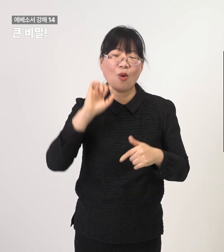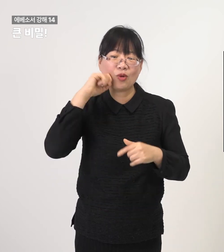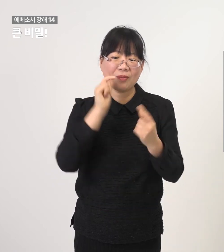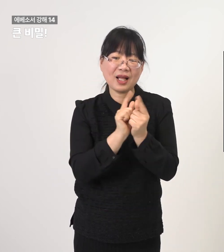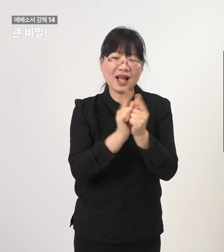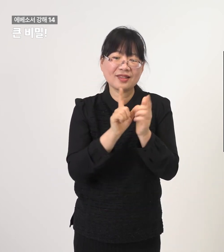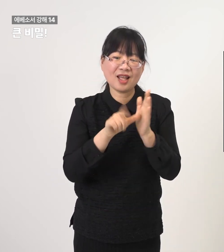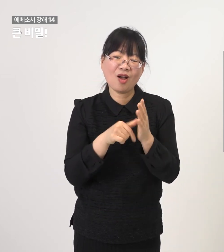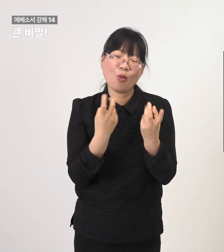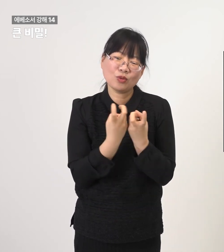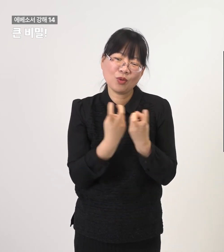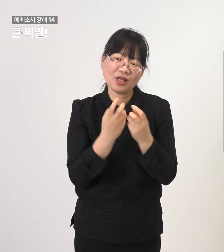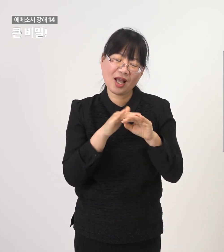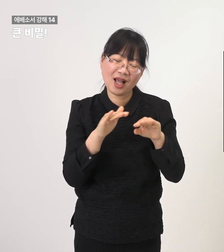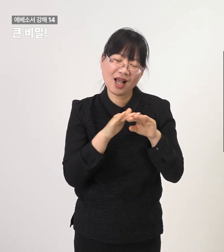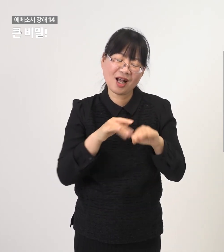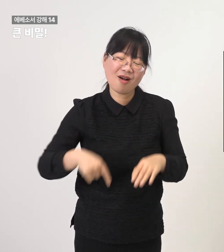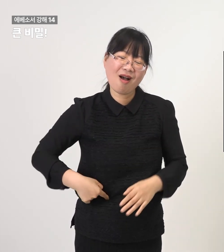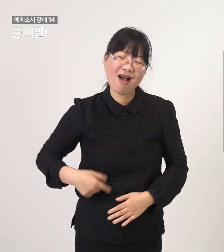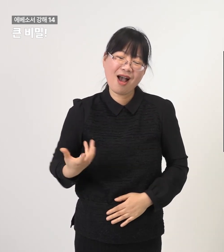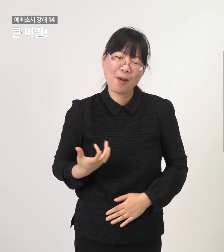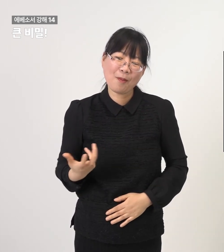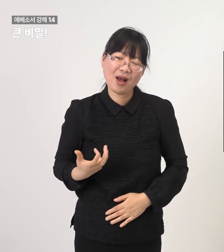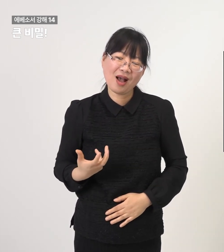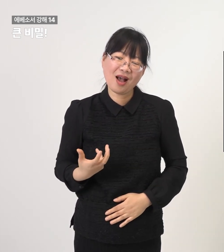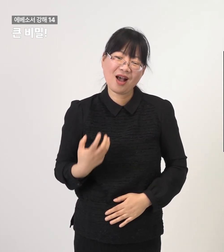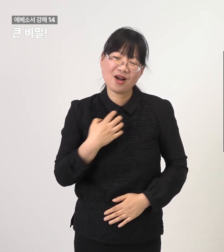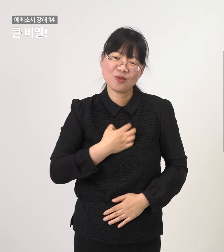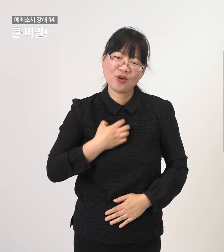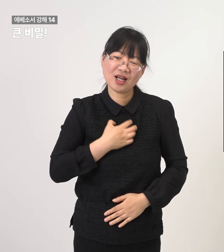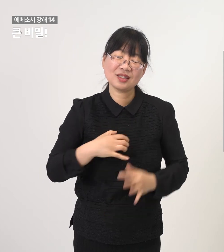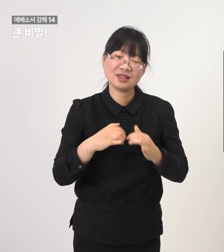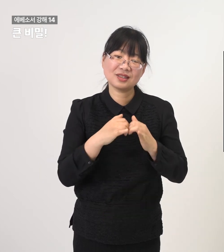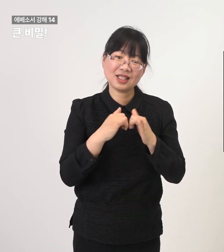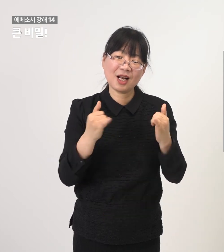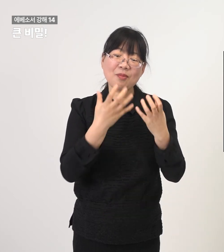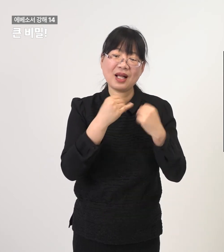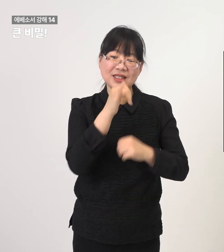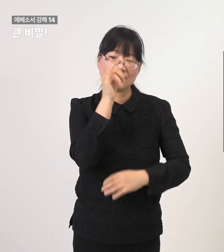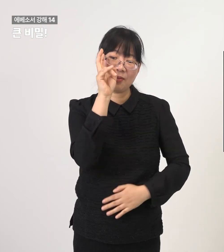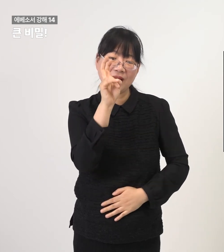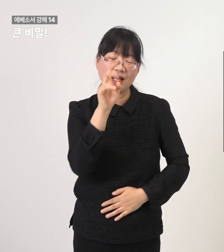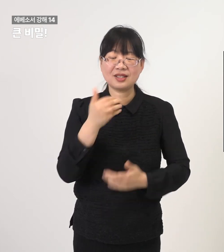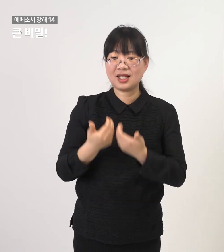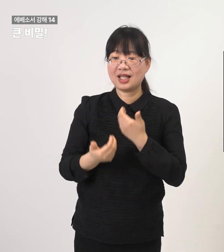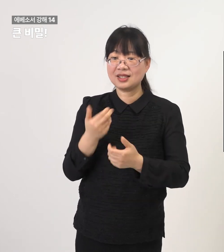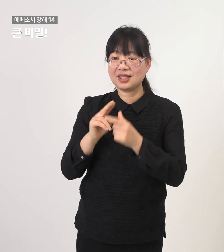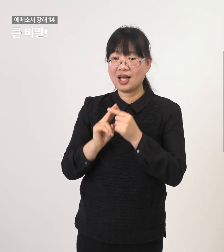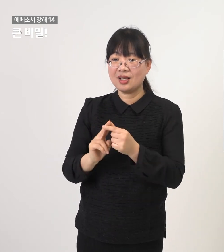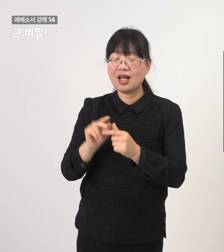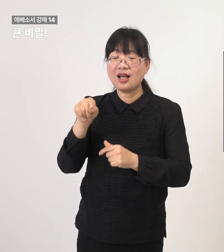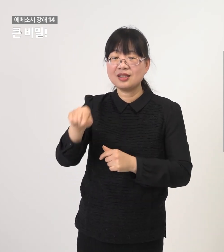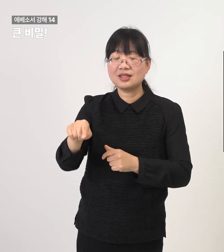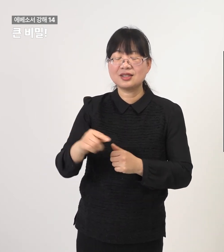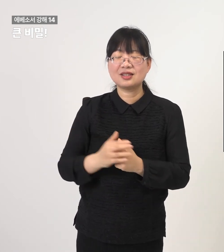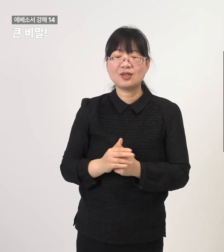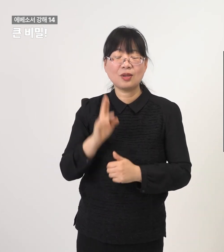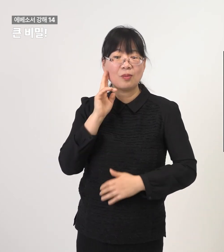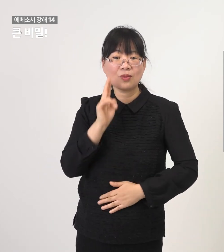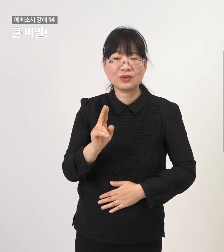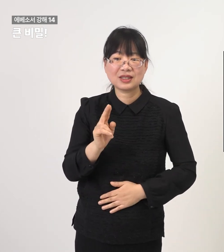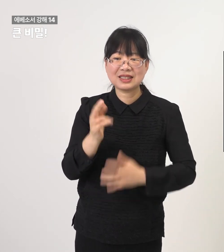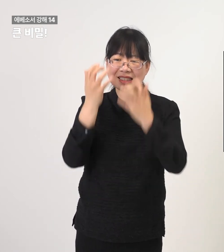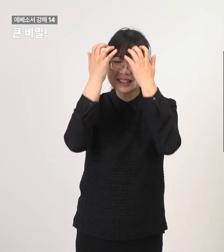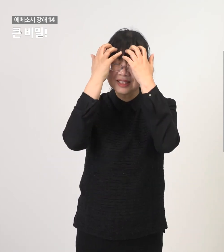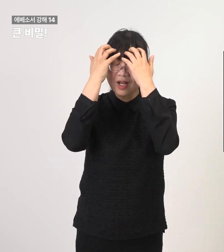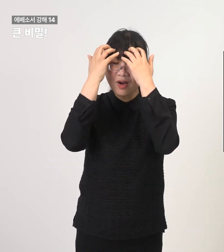되나? 오늘도 가스마리가 심한 부부가 있을 수 있어요. 그러나 그 갈등과 그 모진